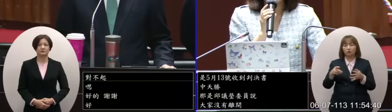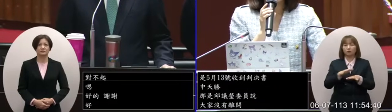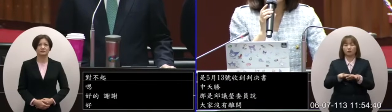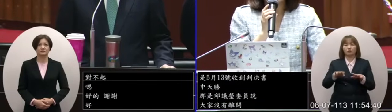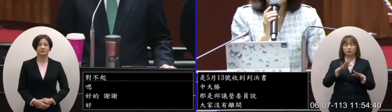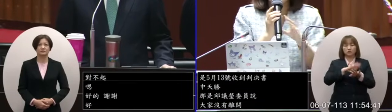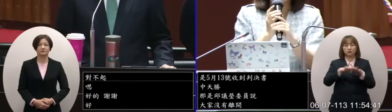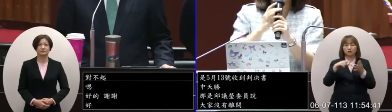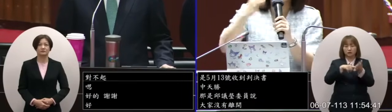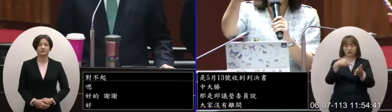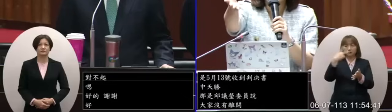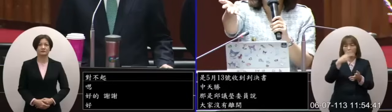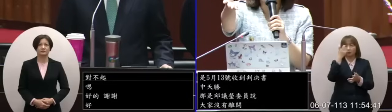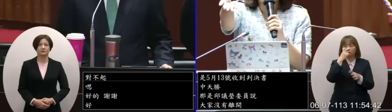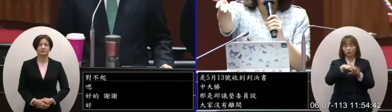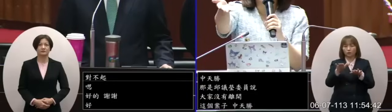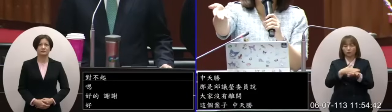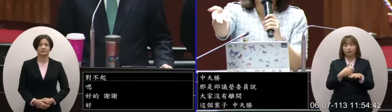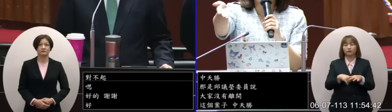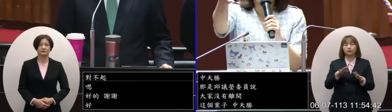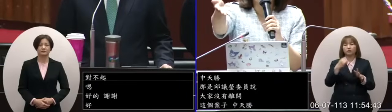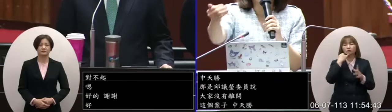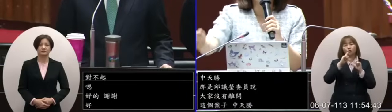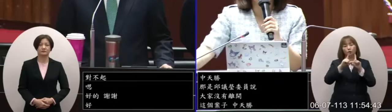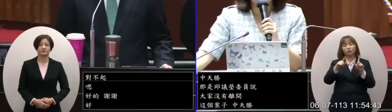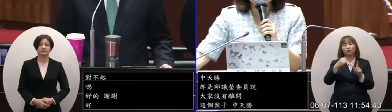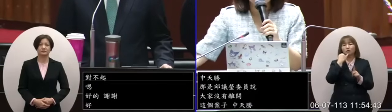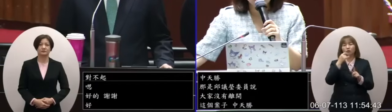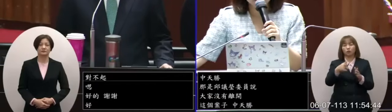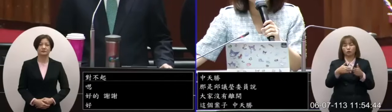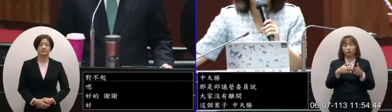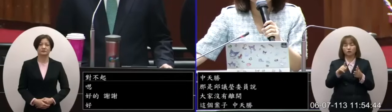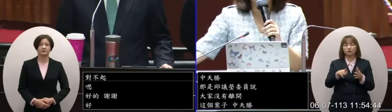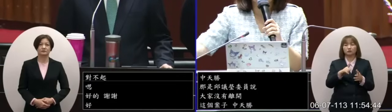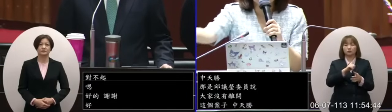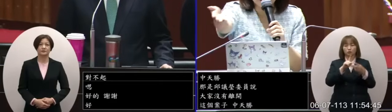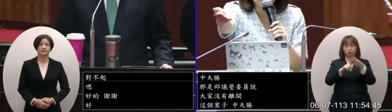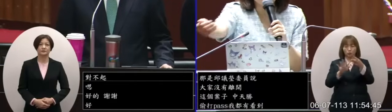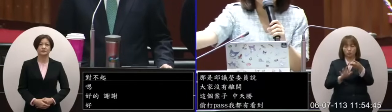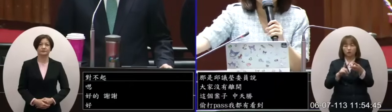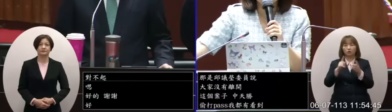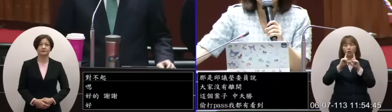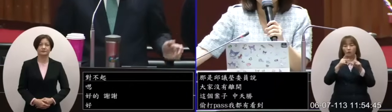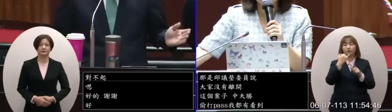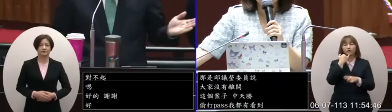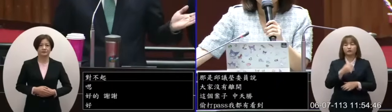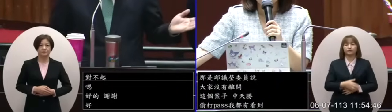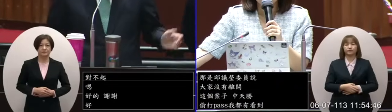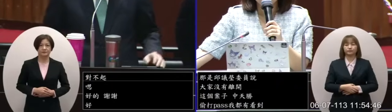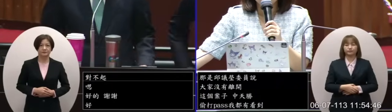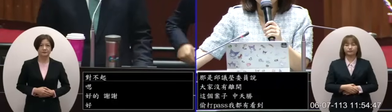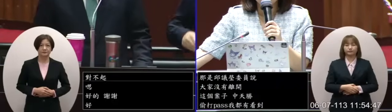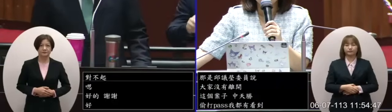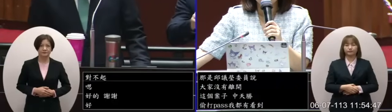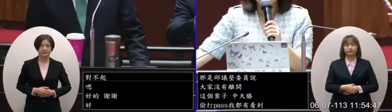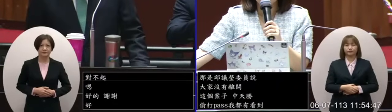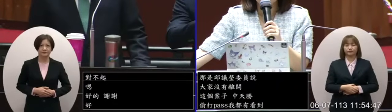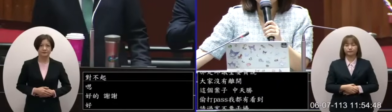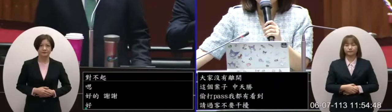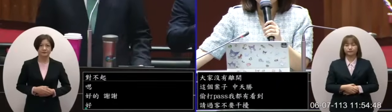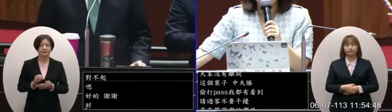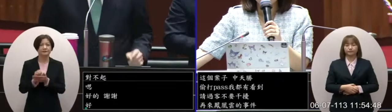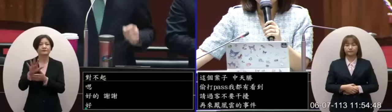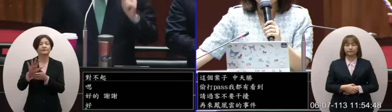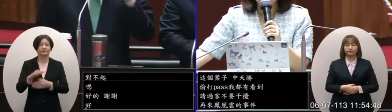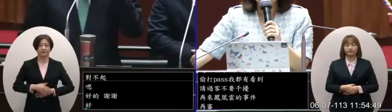会申请再议？过客可以回答，没有问题，因为您现在毕竟还是主委嘛。来。过客请， 请主委回答。 报